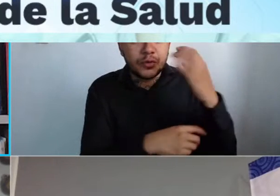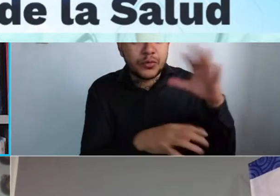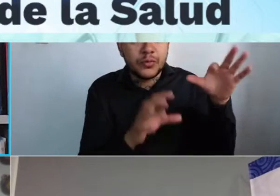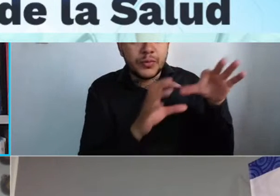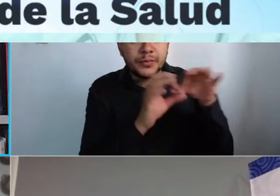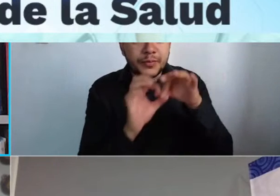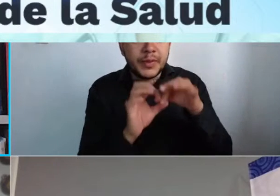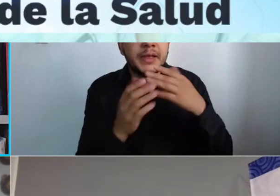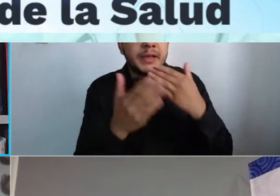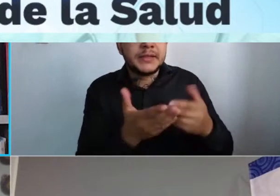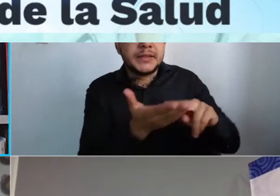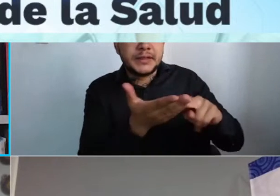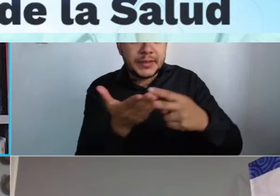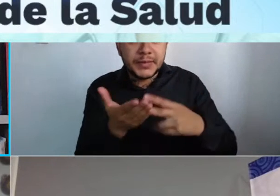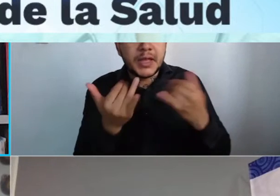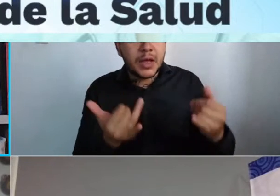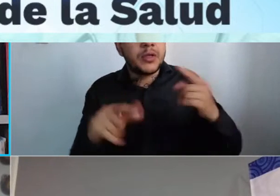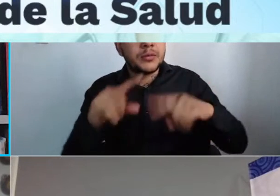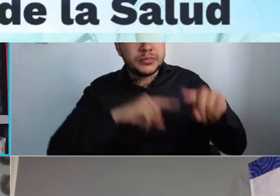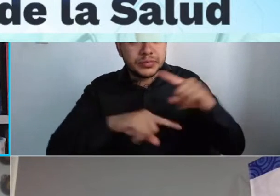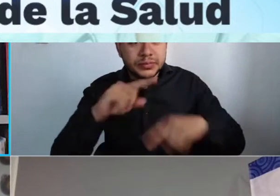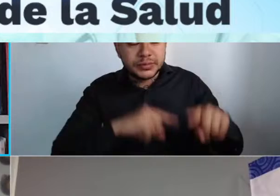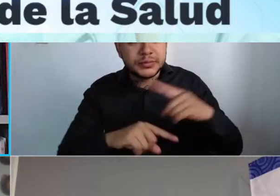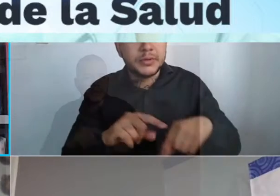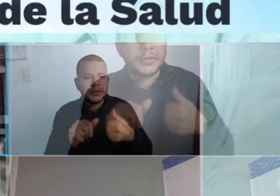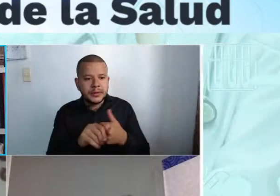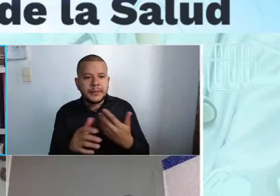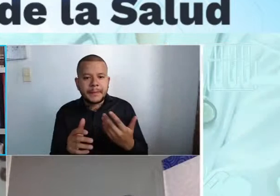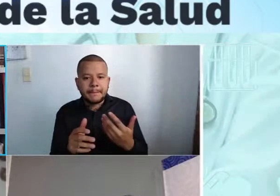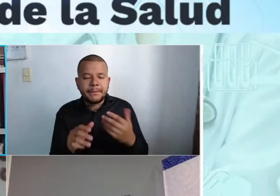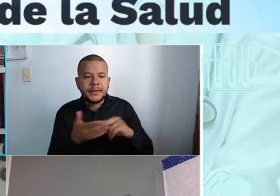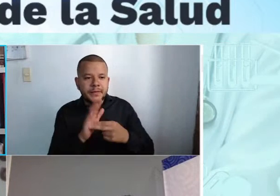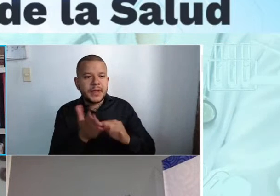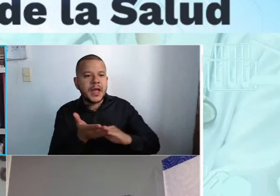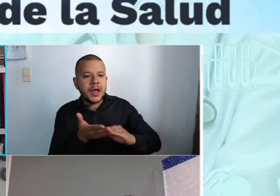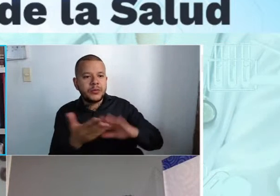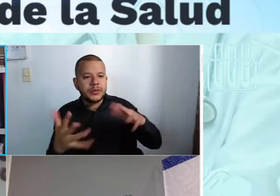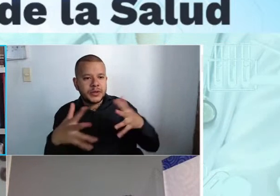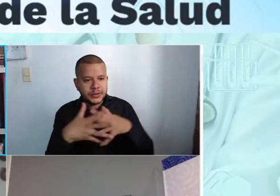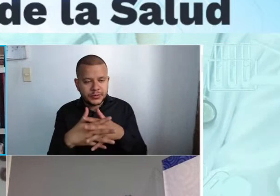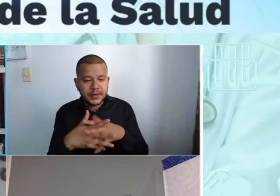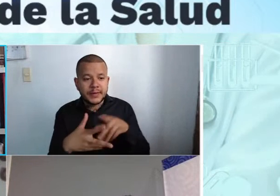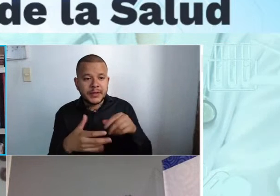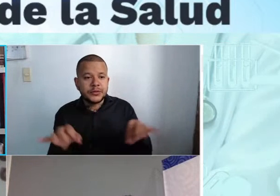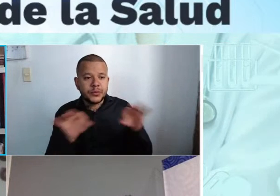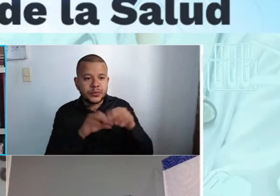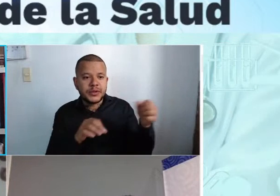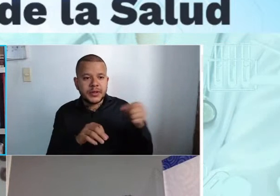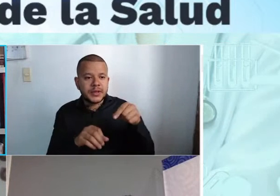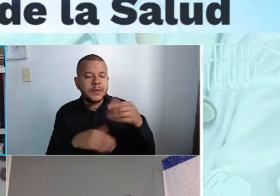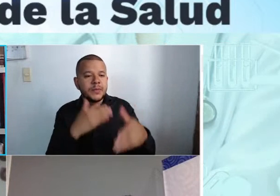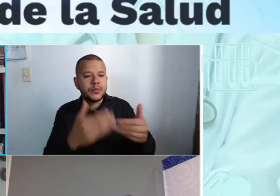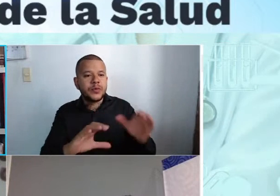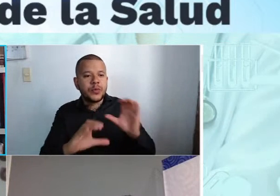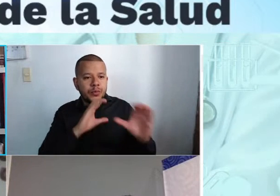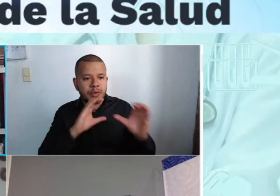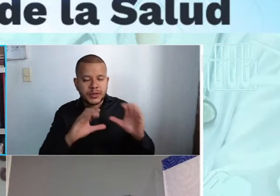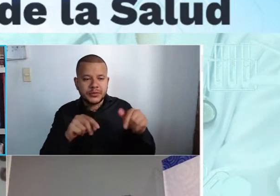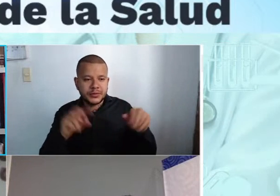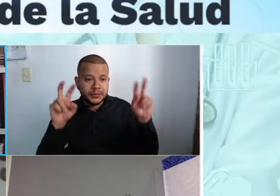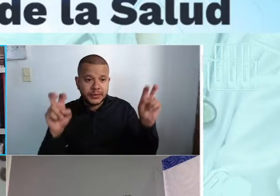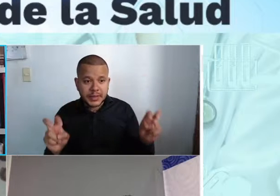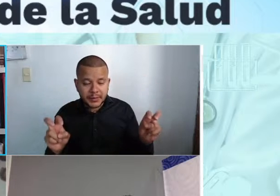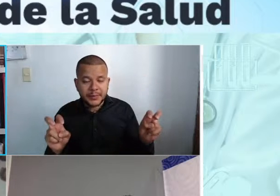a los intérpretes que nos están acompañando. Ajuste razonable, importantísimo en estos procesos de comunicación sobre esta